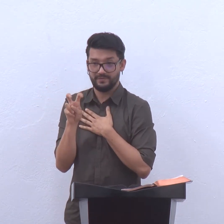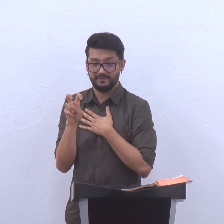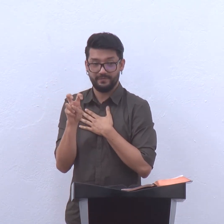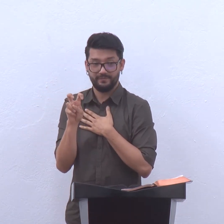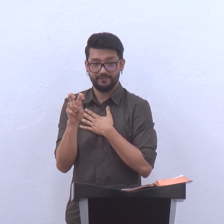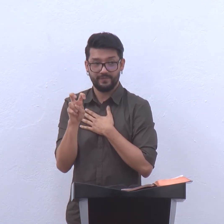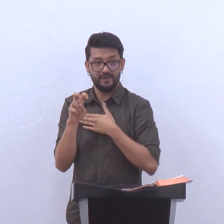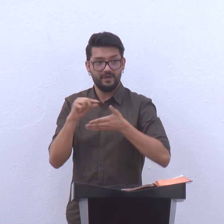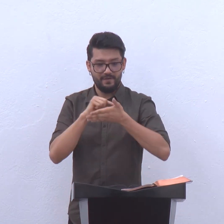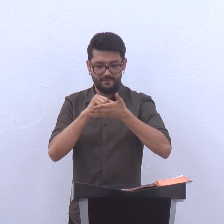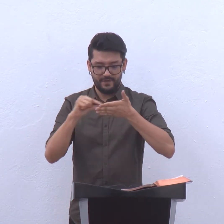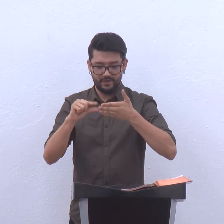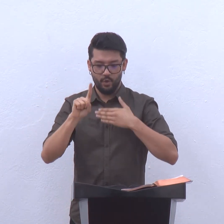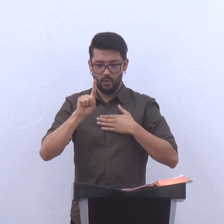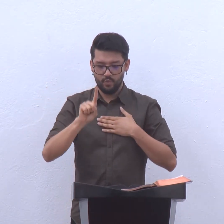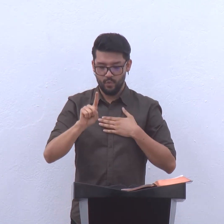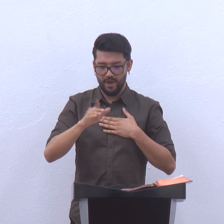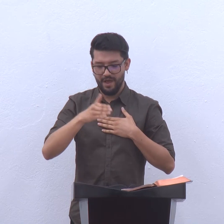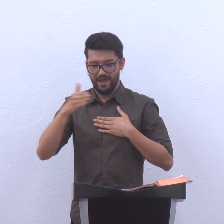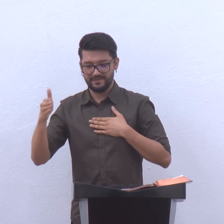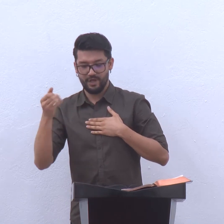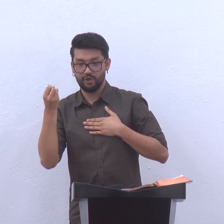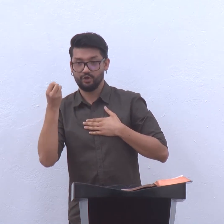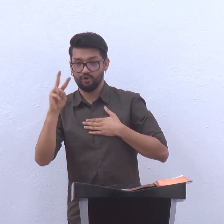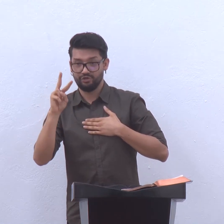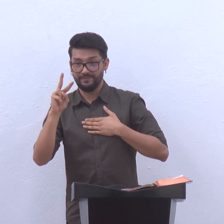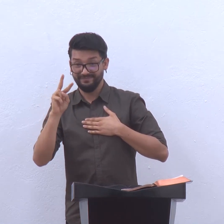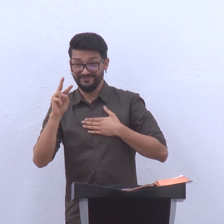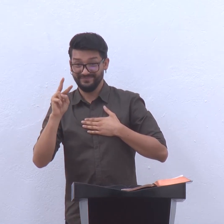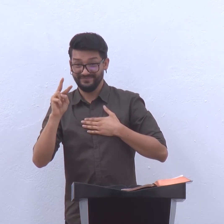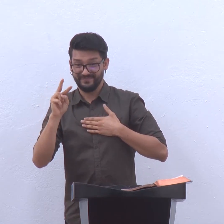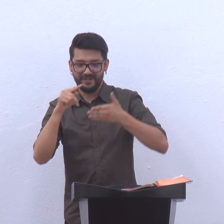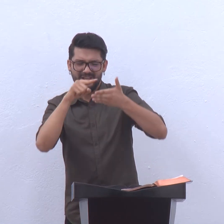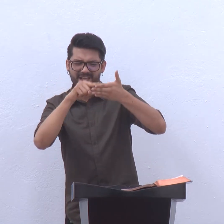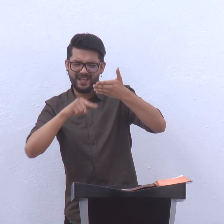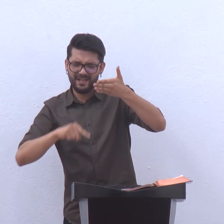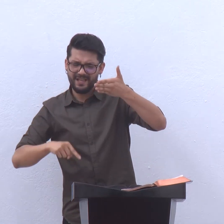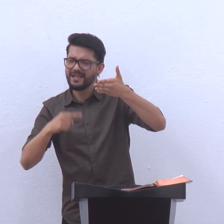Ezequiel capítulo 47, del versículo 1 al versículo 12.